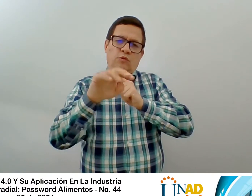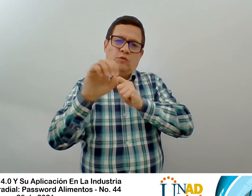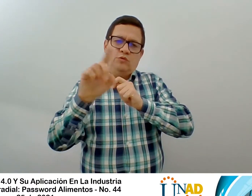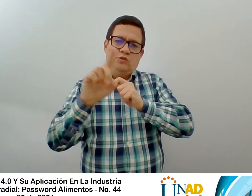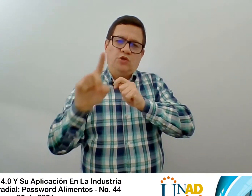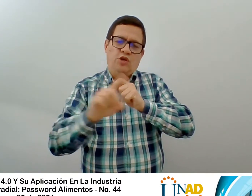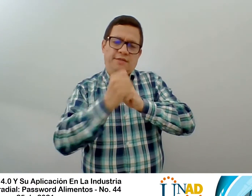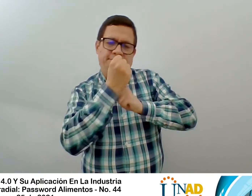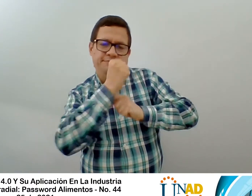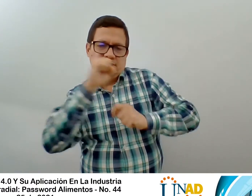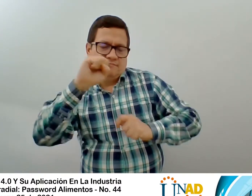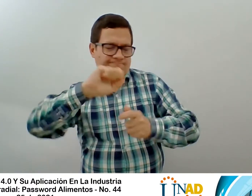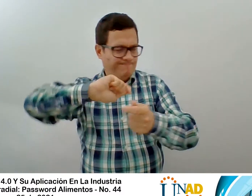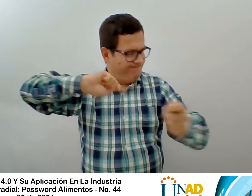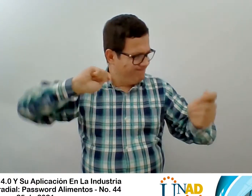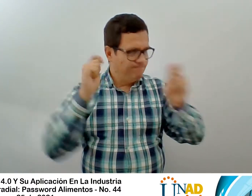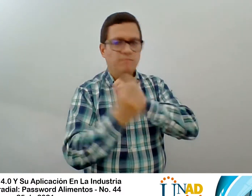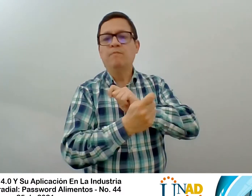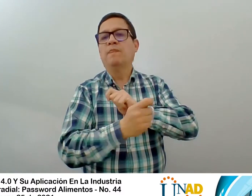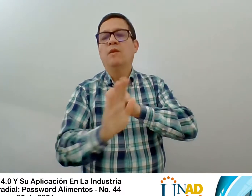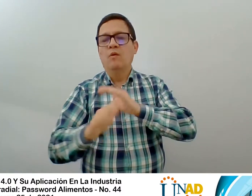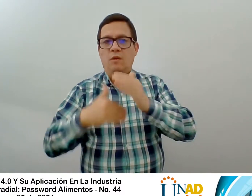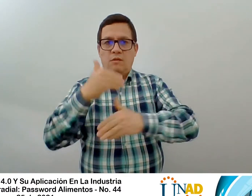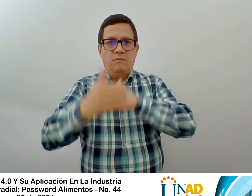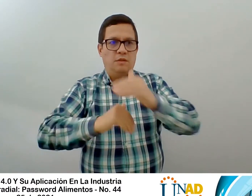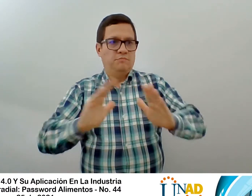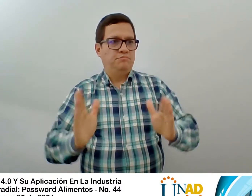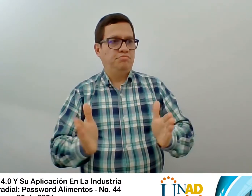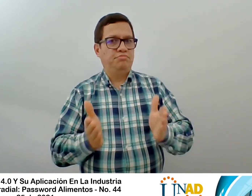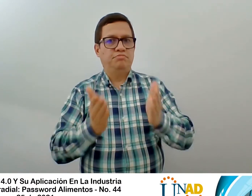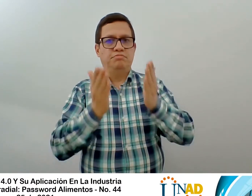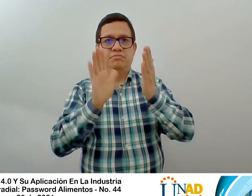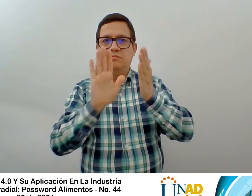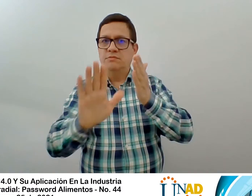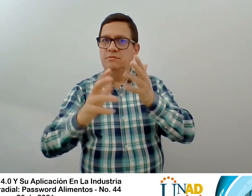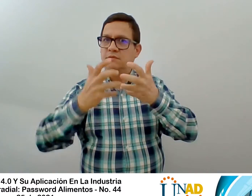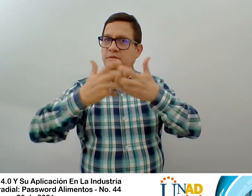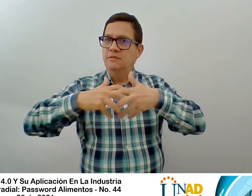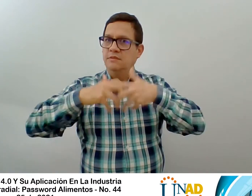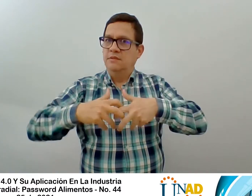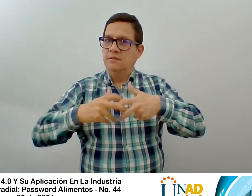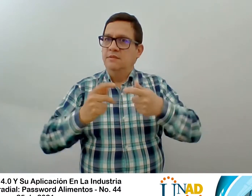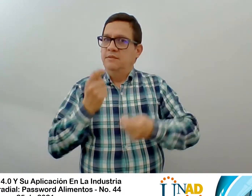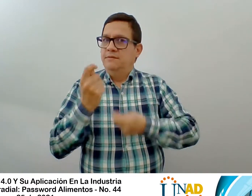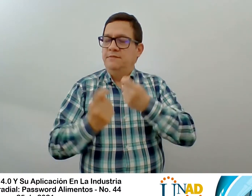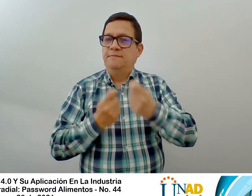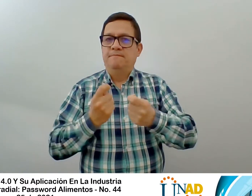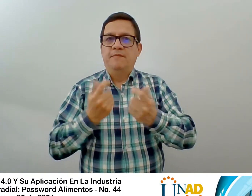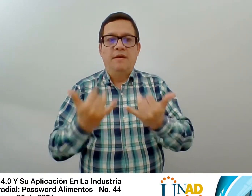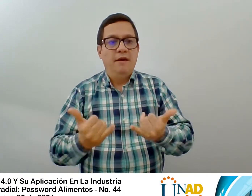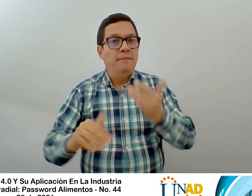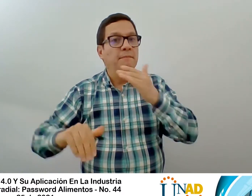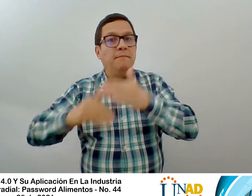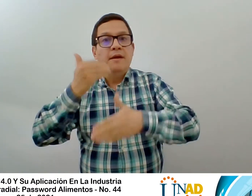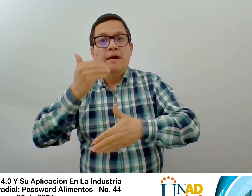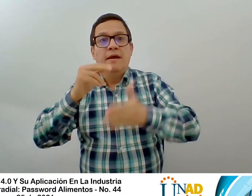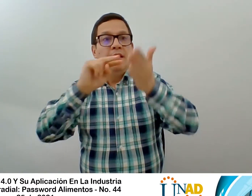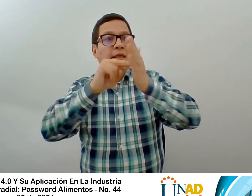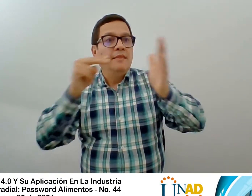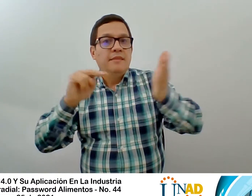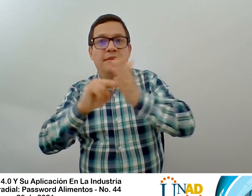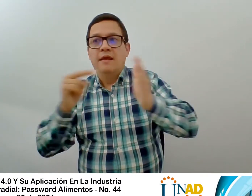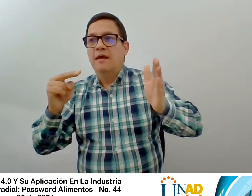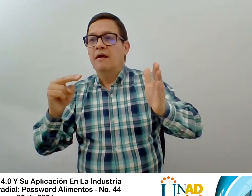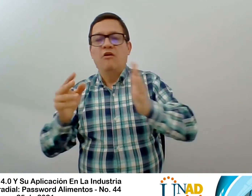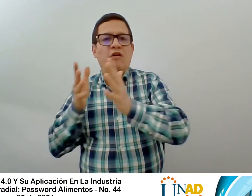afectado no solo la cotidianidad de nuestra vida, sino el desarrollo de lo que en ese momento sería una industria. Actualmente, con la